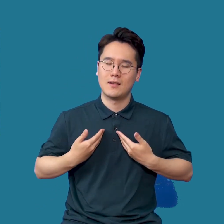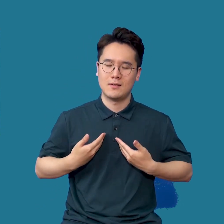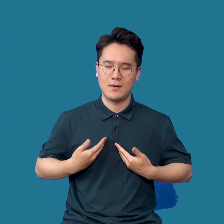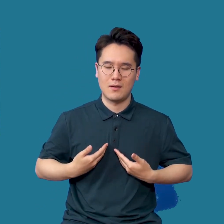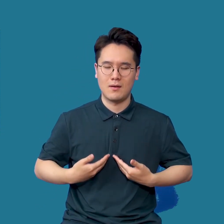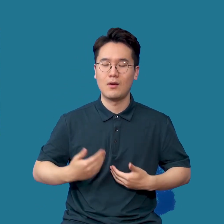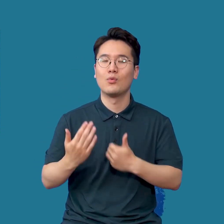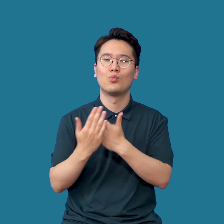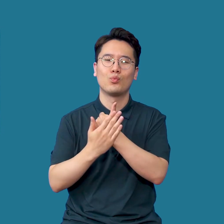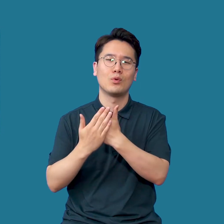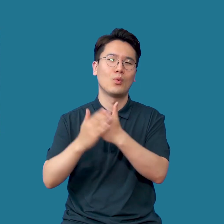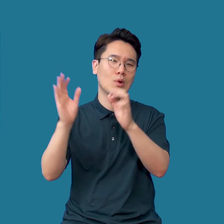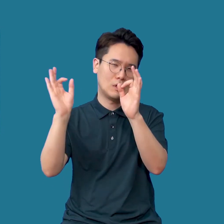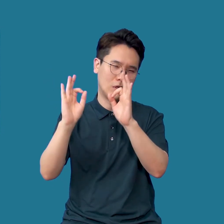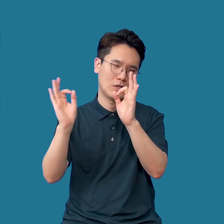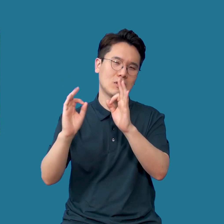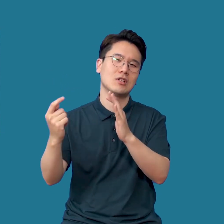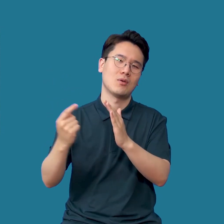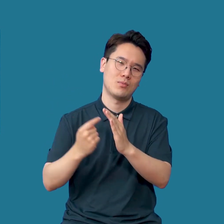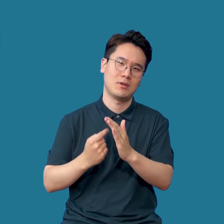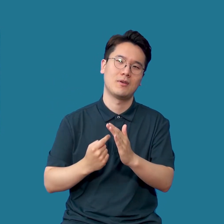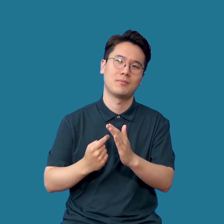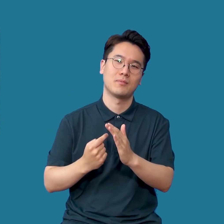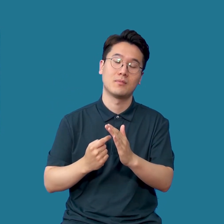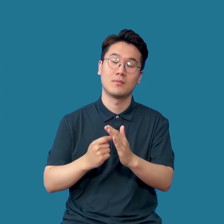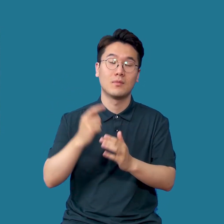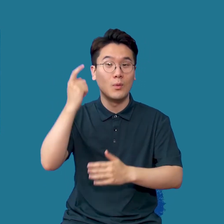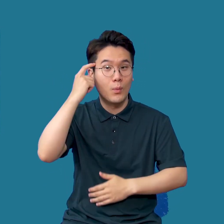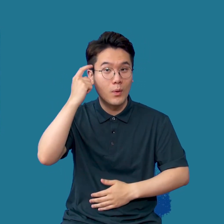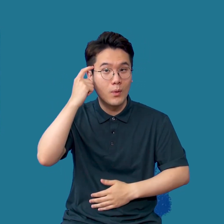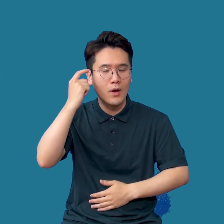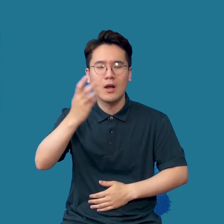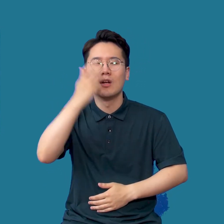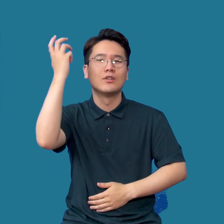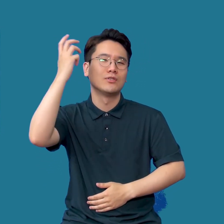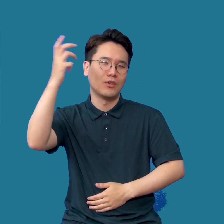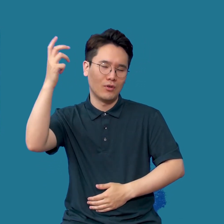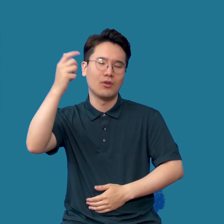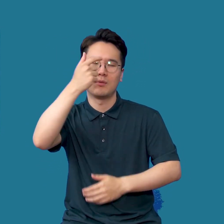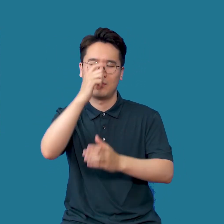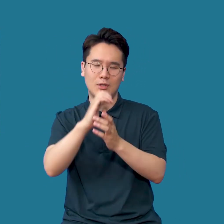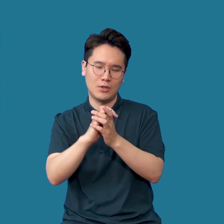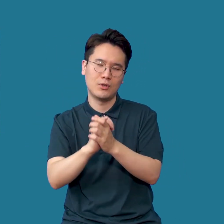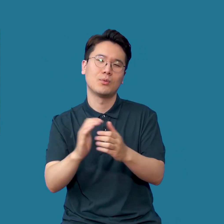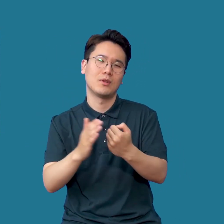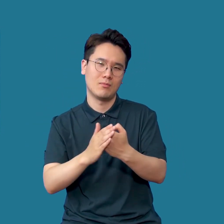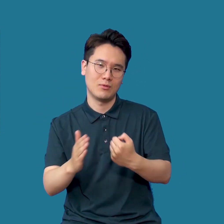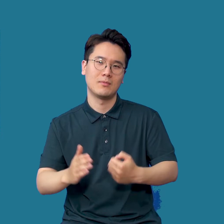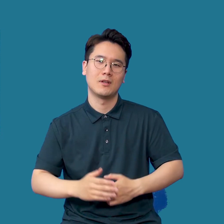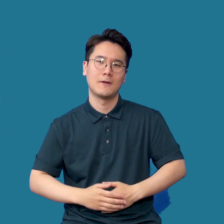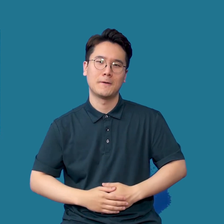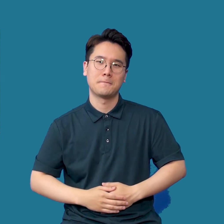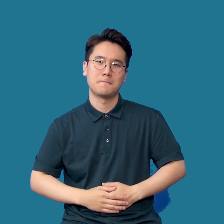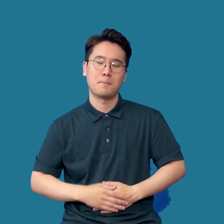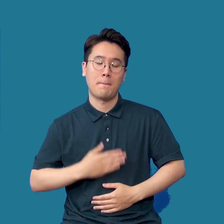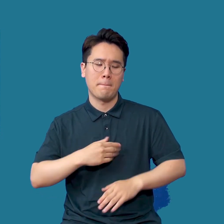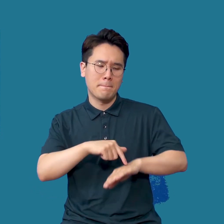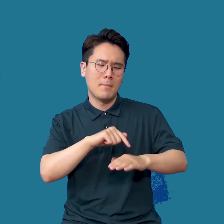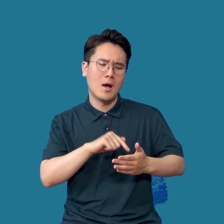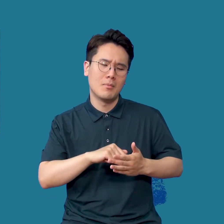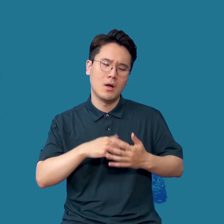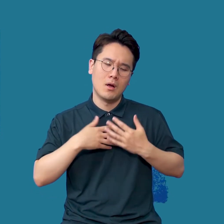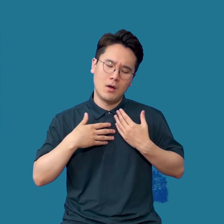위로가 찾아오는 것, 성령께서 나 대신 기도해 주신 것입니다. 마음에 너무 낙심이 되어서